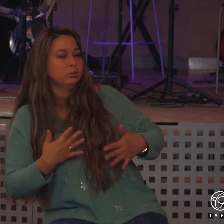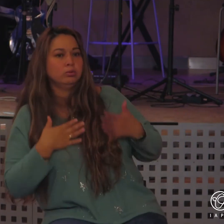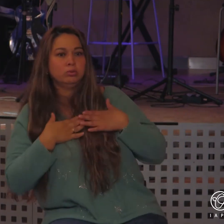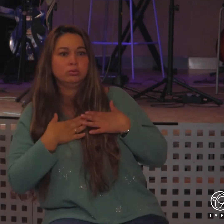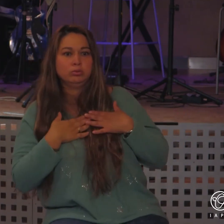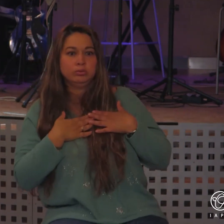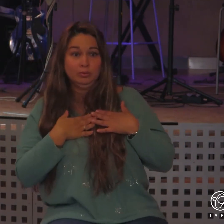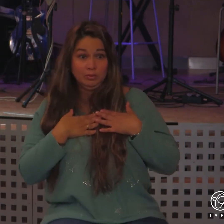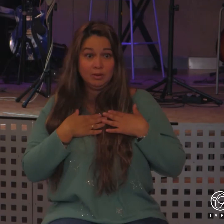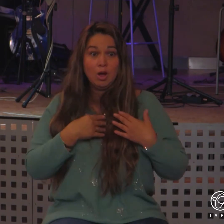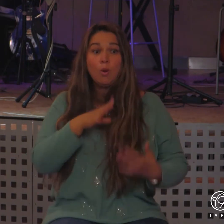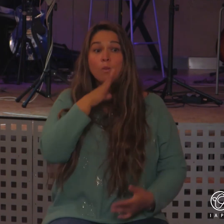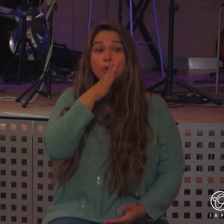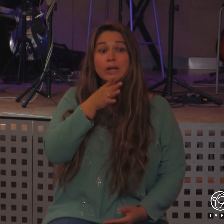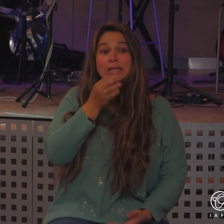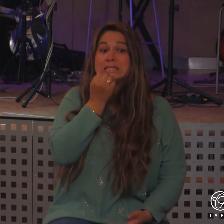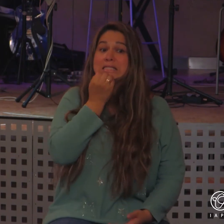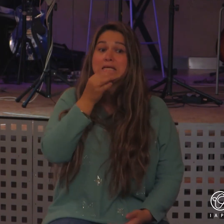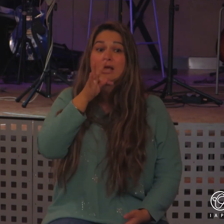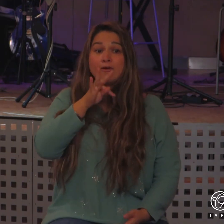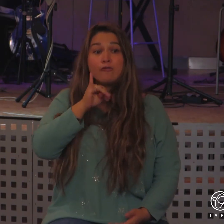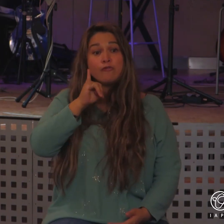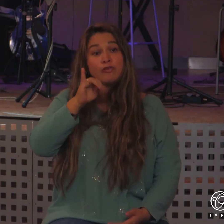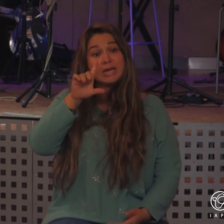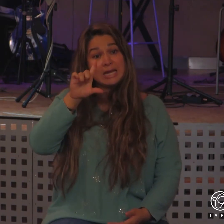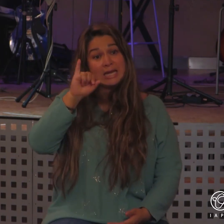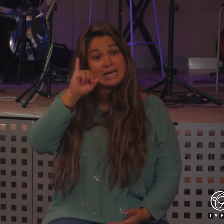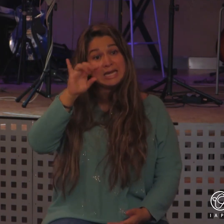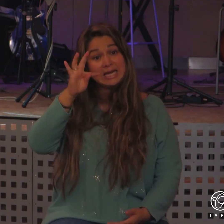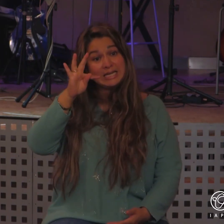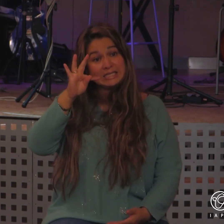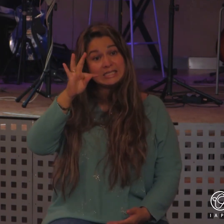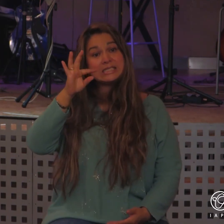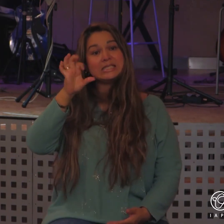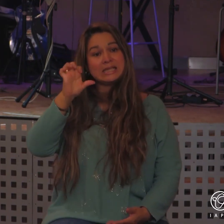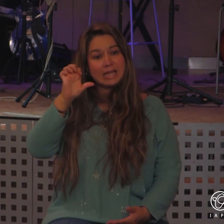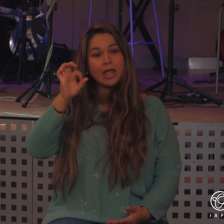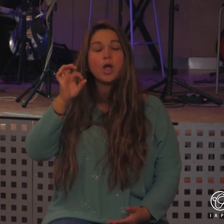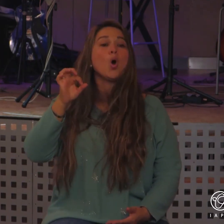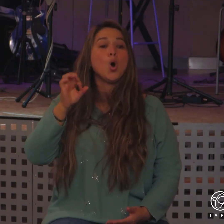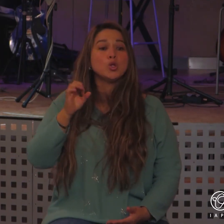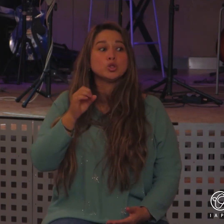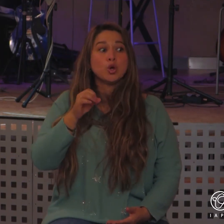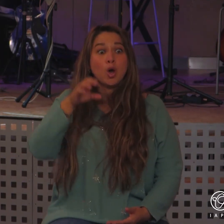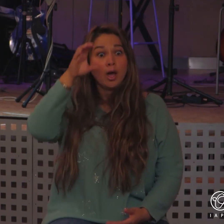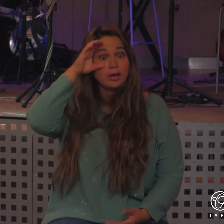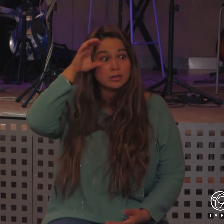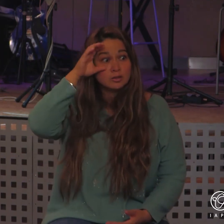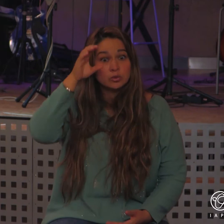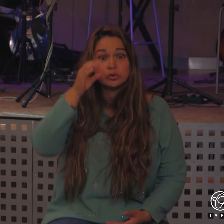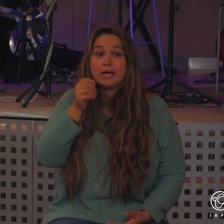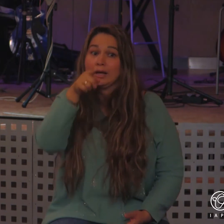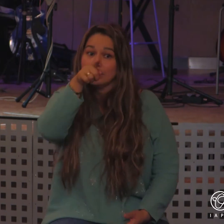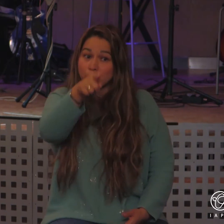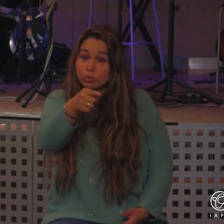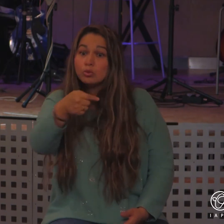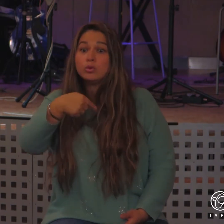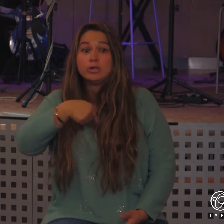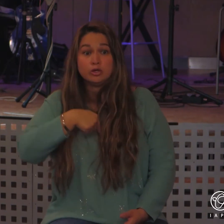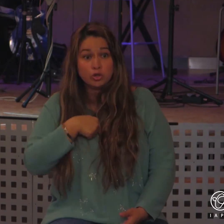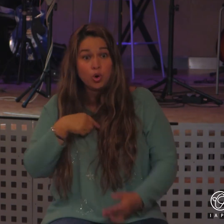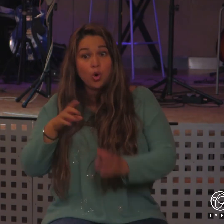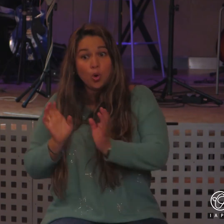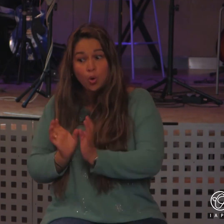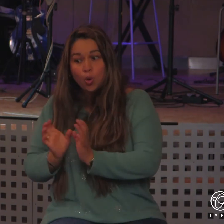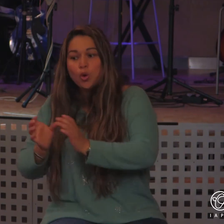los filisteos oyen que tú y yo estamos reunidos, cada vez